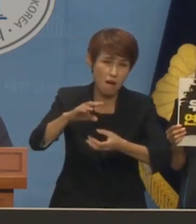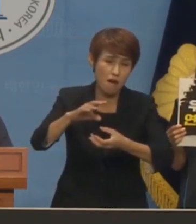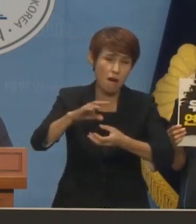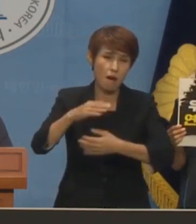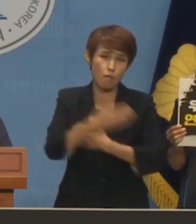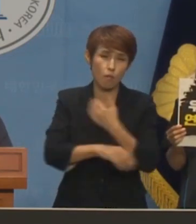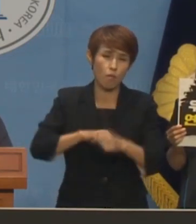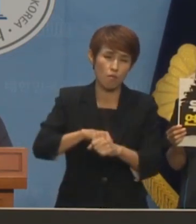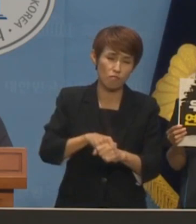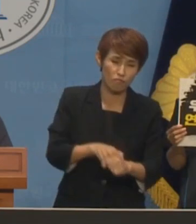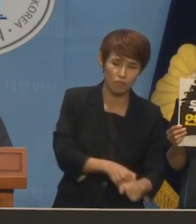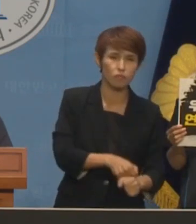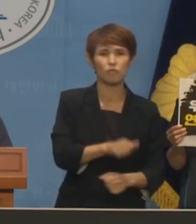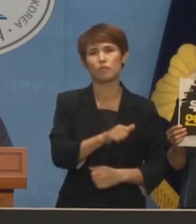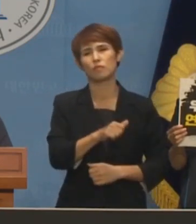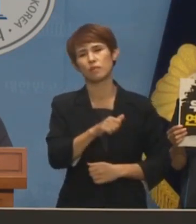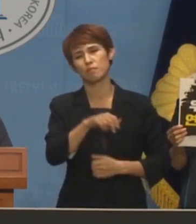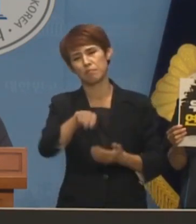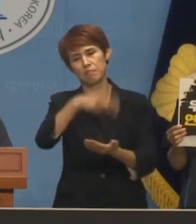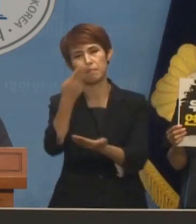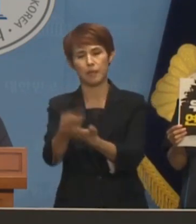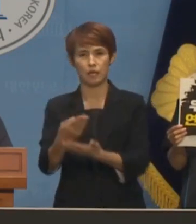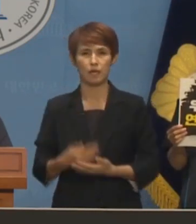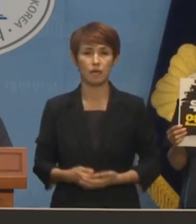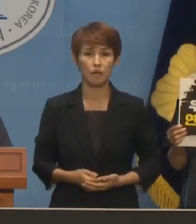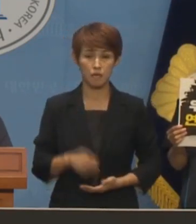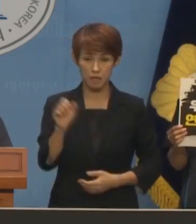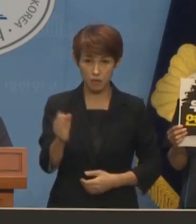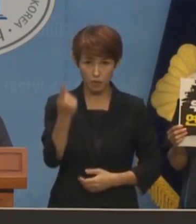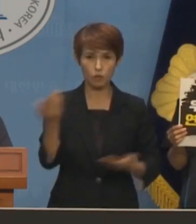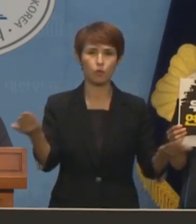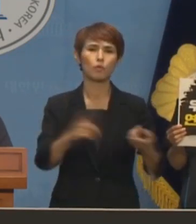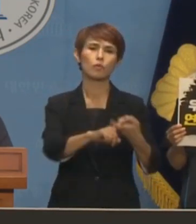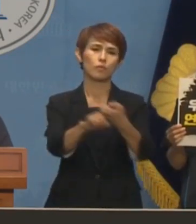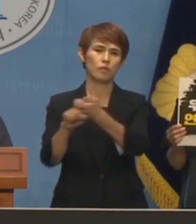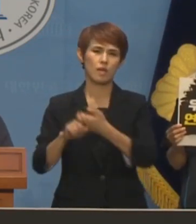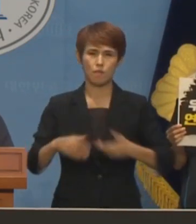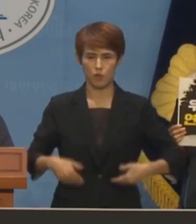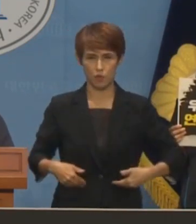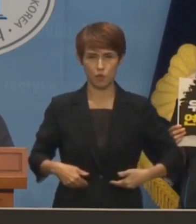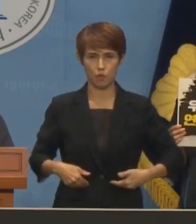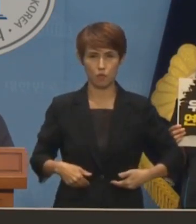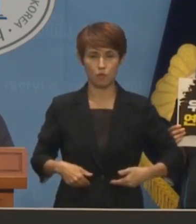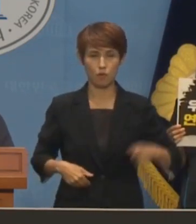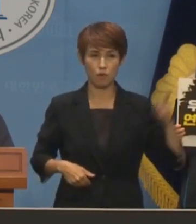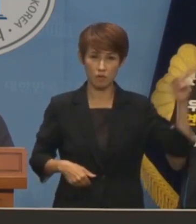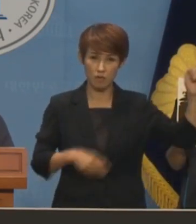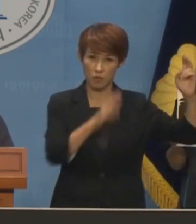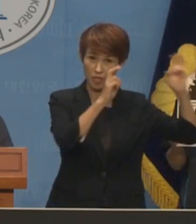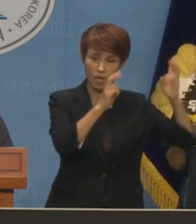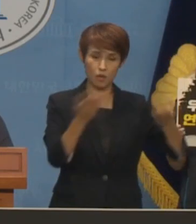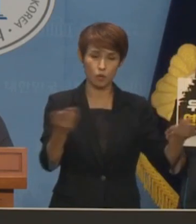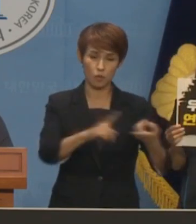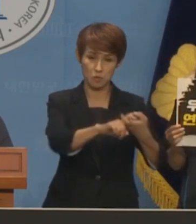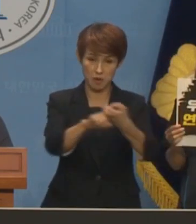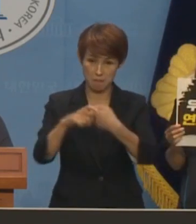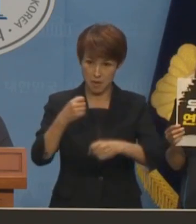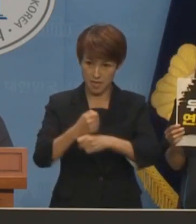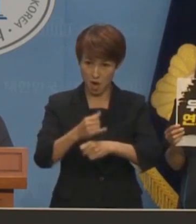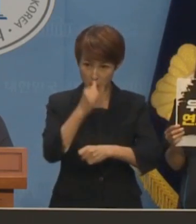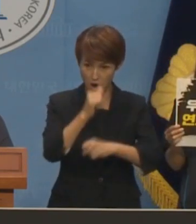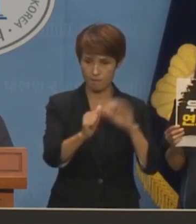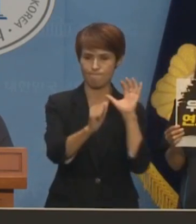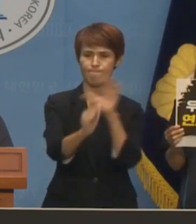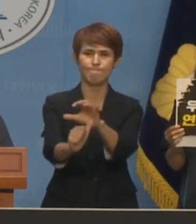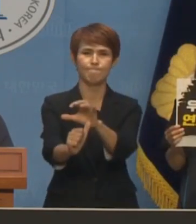현실을 바꾸기 어렵습니다 그래서 노동 조합이 필요합니다 그러나 쿠팡은 노동 조합을 만들려고 하는 이들을 탄압해